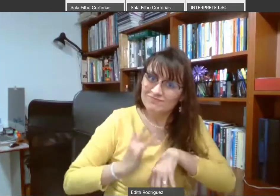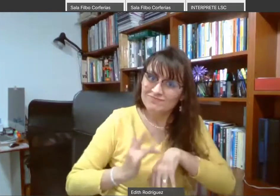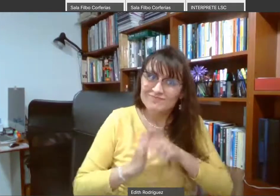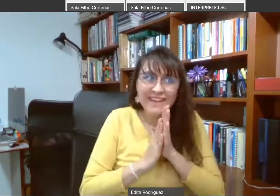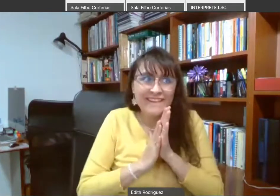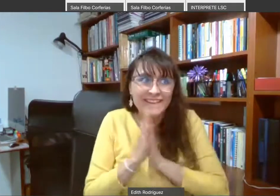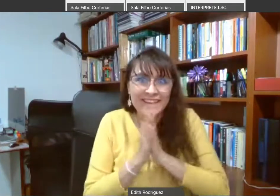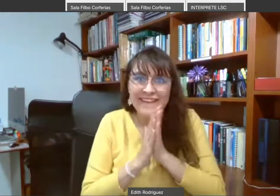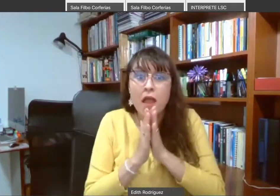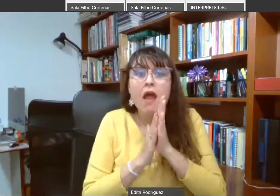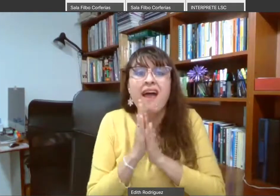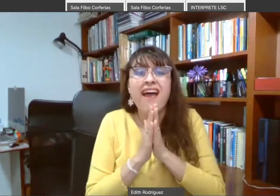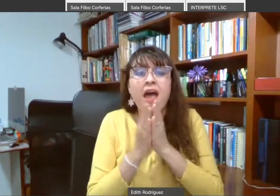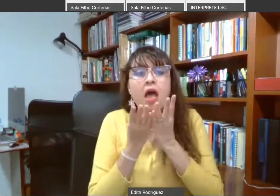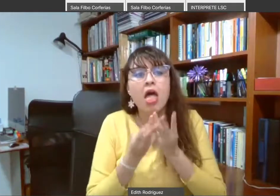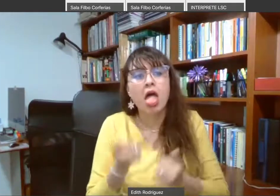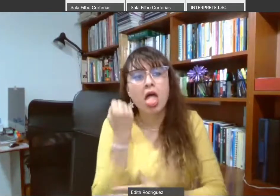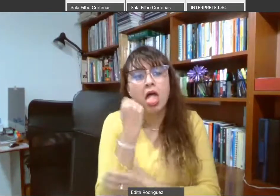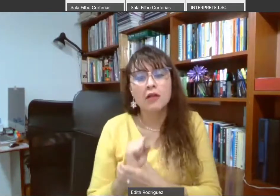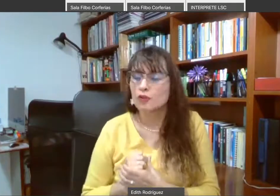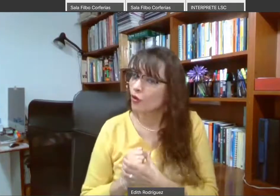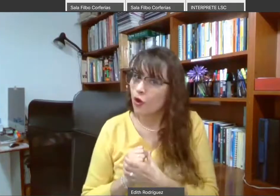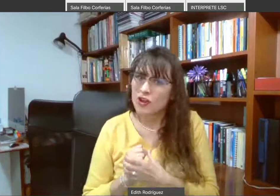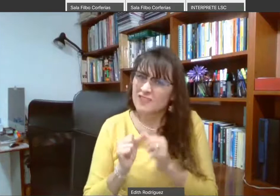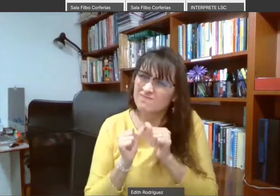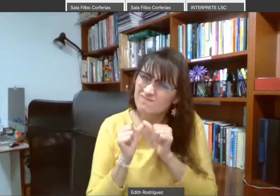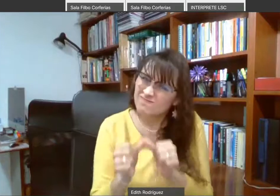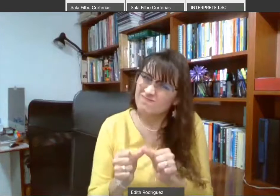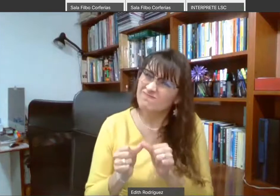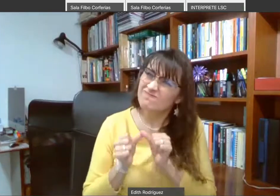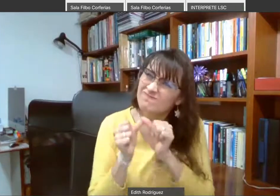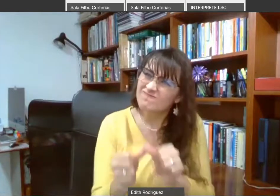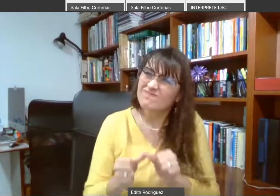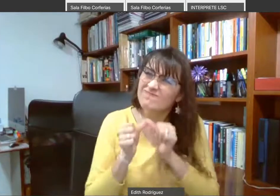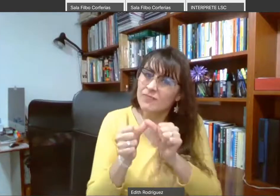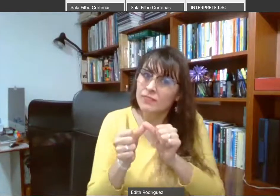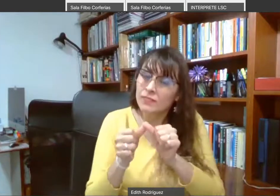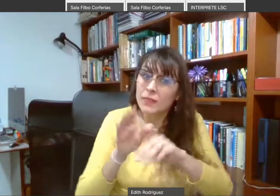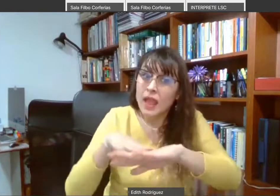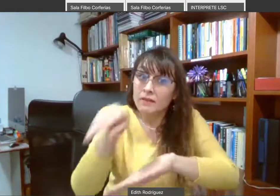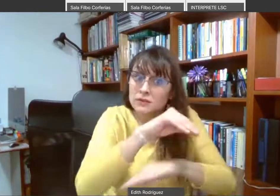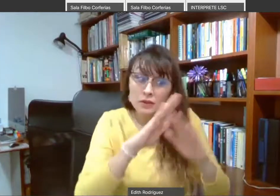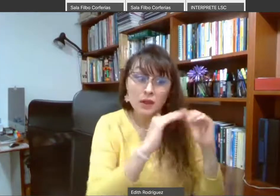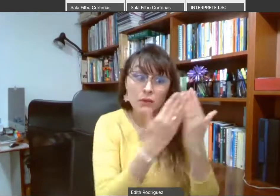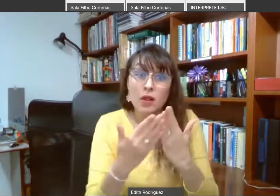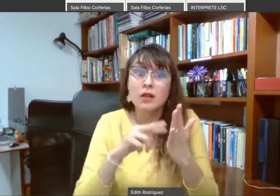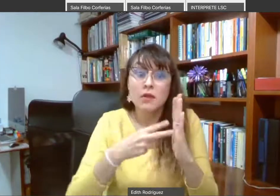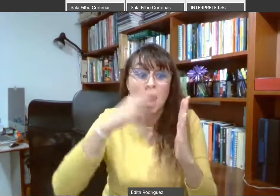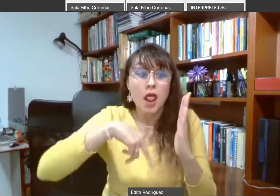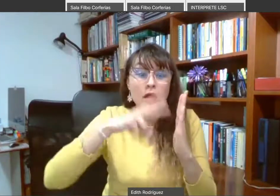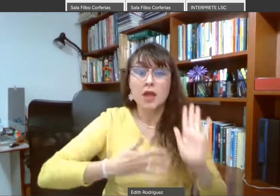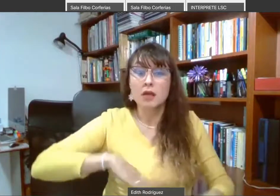libros. Y lo más importante es generar que cada una de las personas tenga motivación por la lectura y que esto